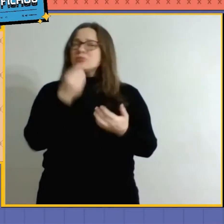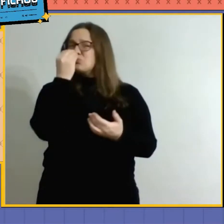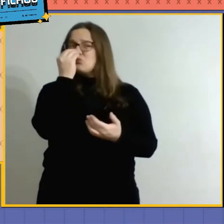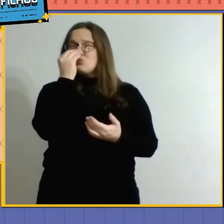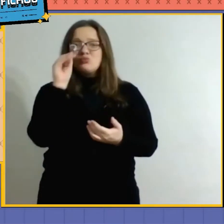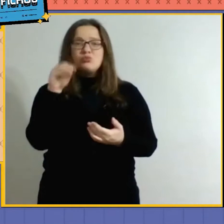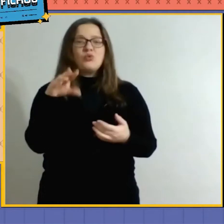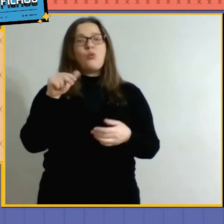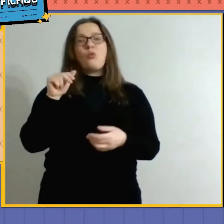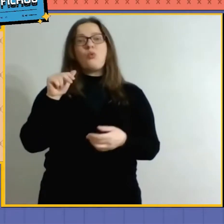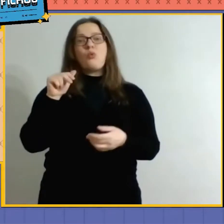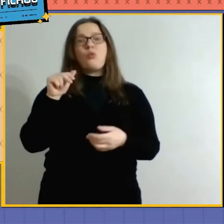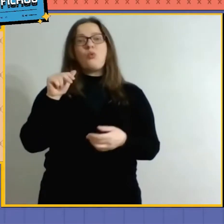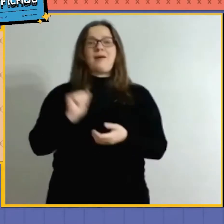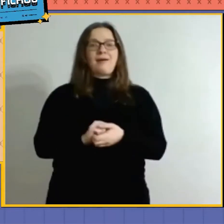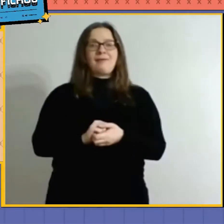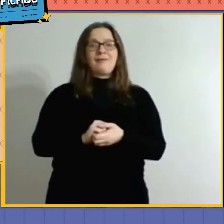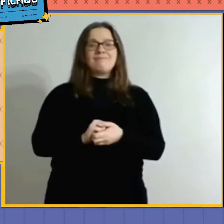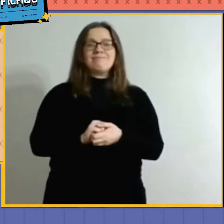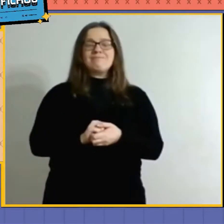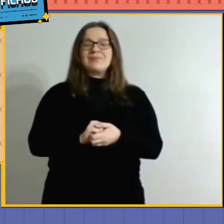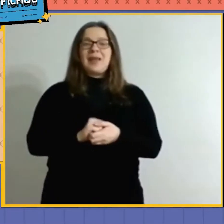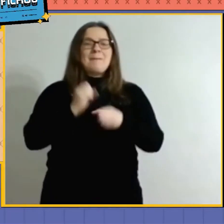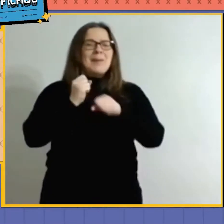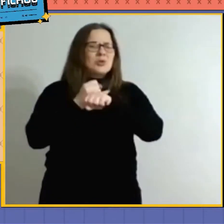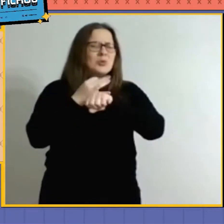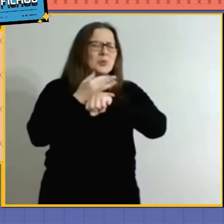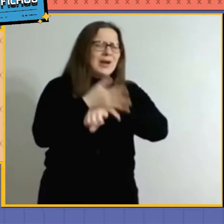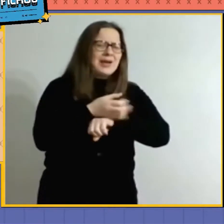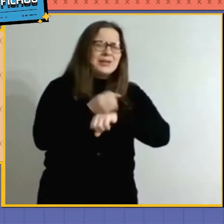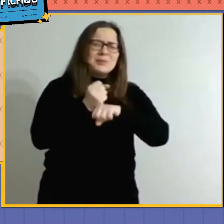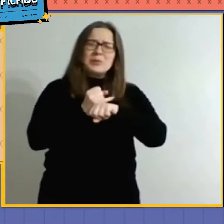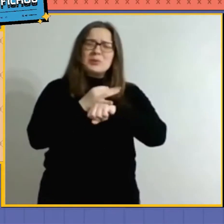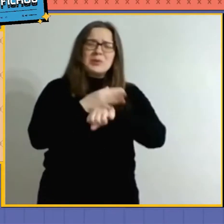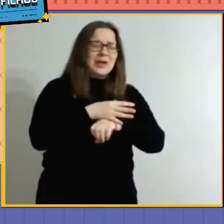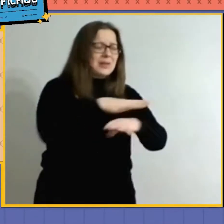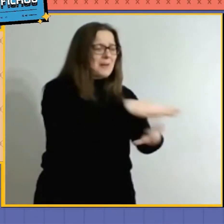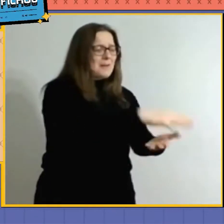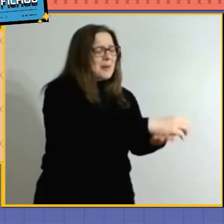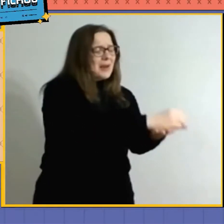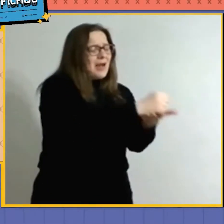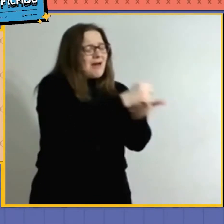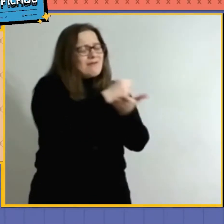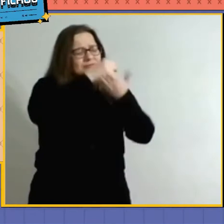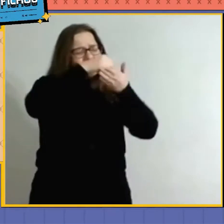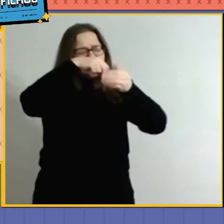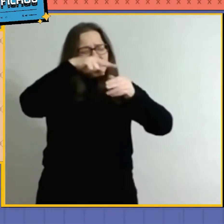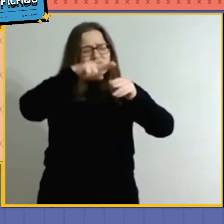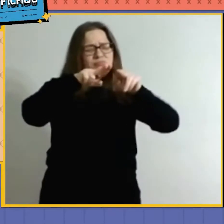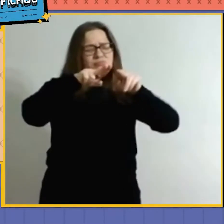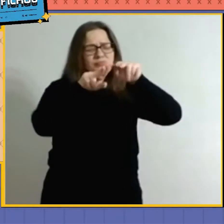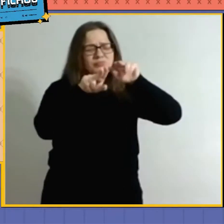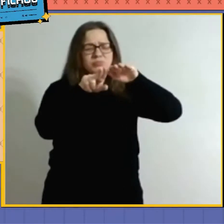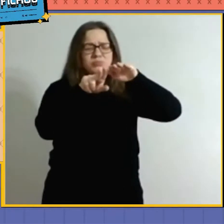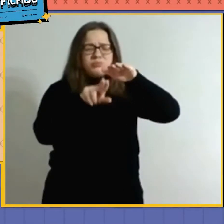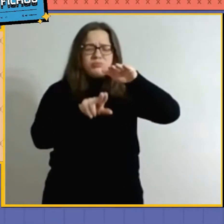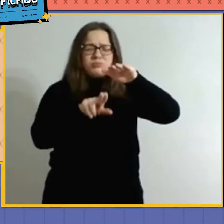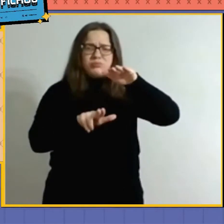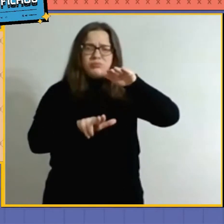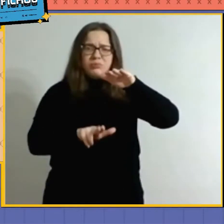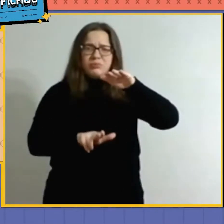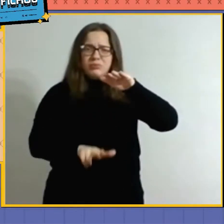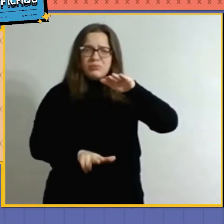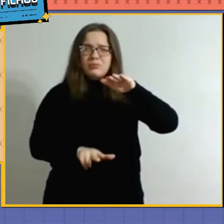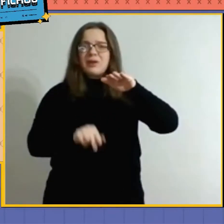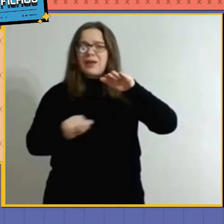queridos a noite inteira resgatando um ele vai buscando todos aqueles que estão feridos e